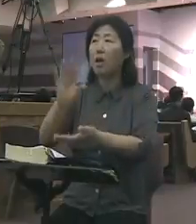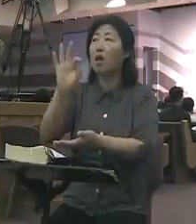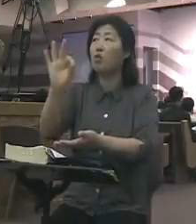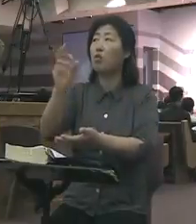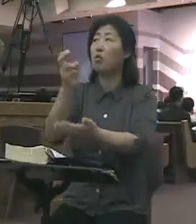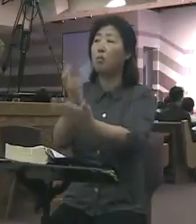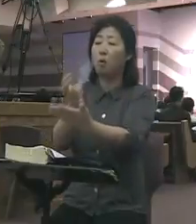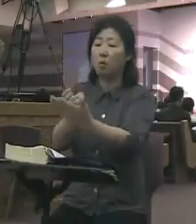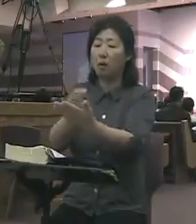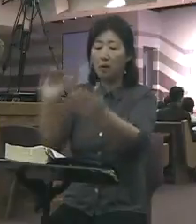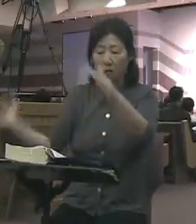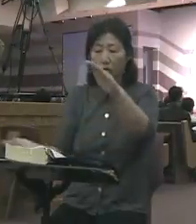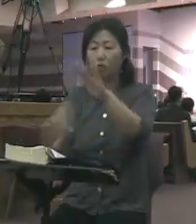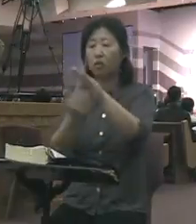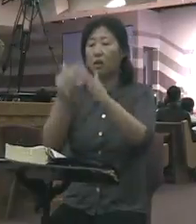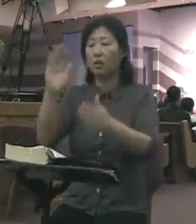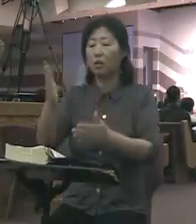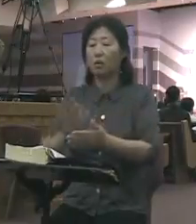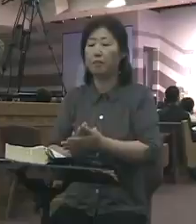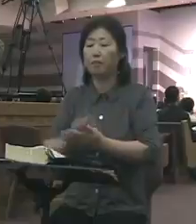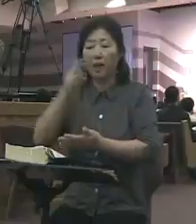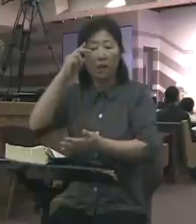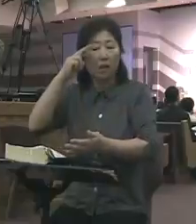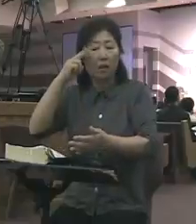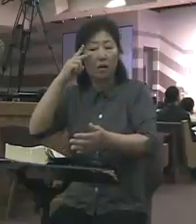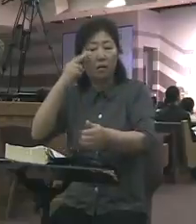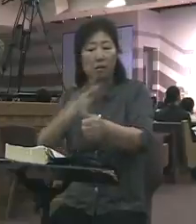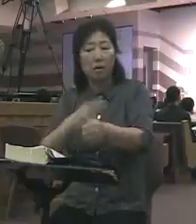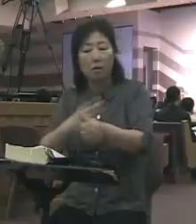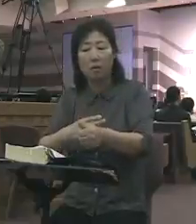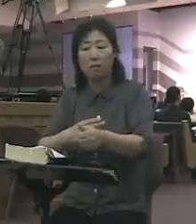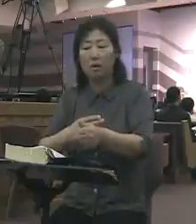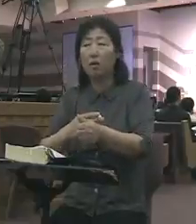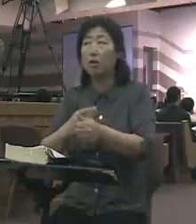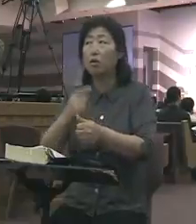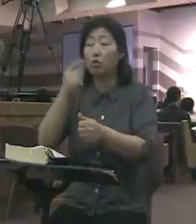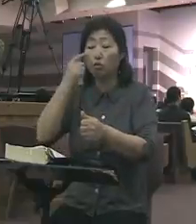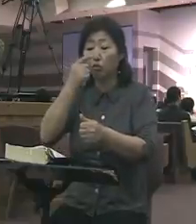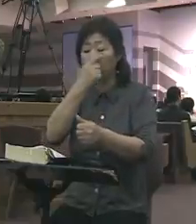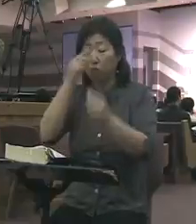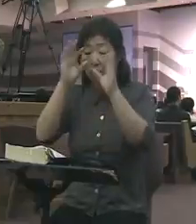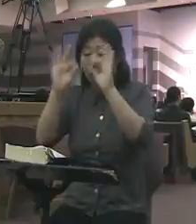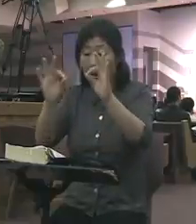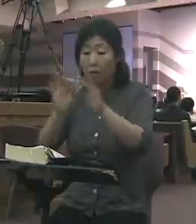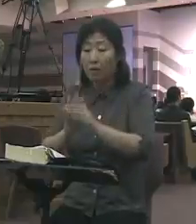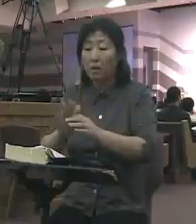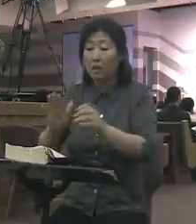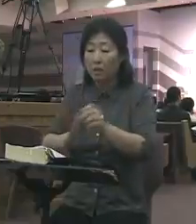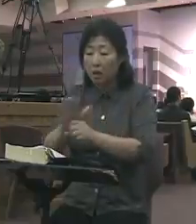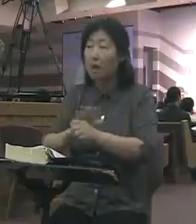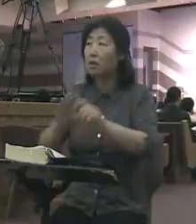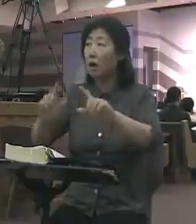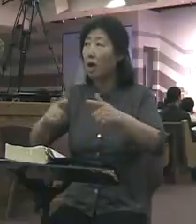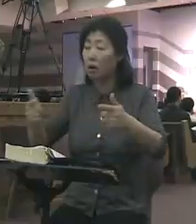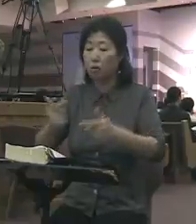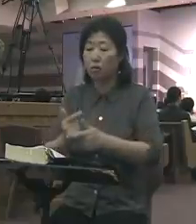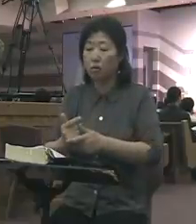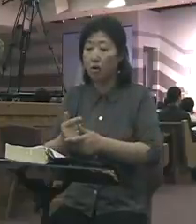사도 요한은 이렇게 말합니다. 우리 눈앞에 보이는 형제를 사랑하지 않고서 우리 눈앞에 보이지 않는 하나님을 사랑한다는